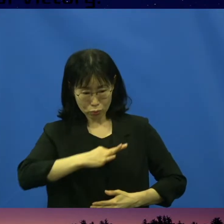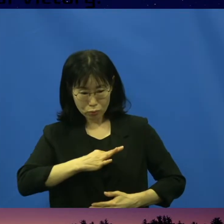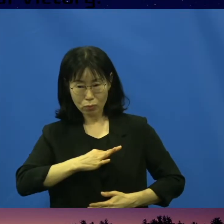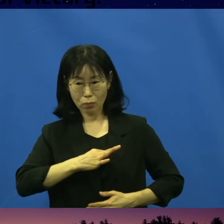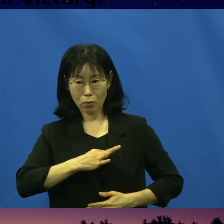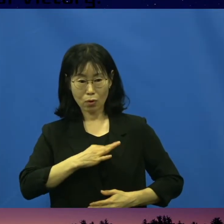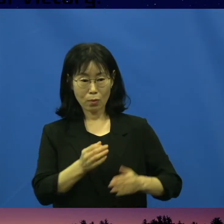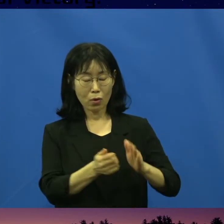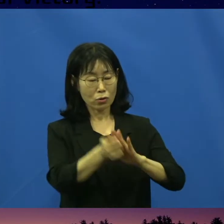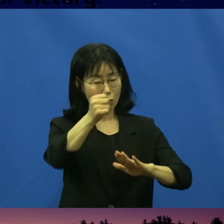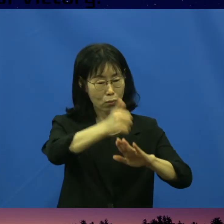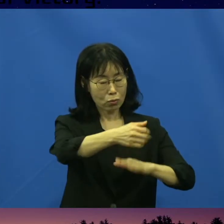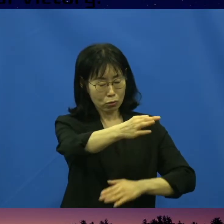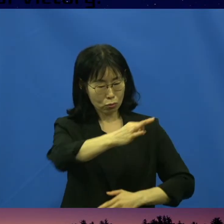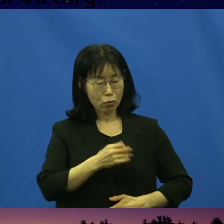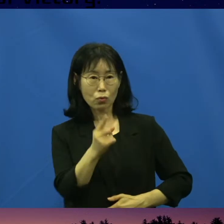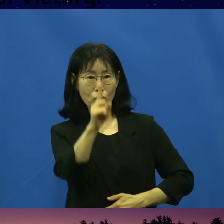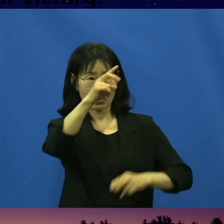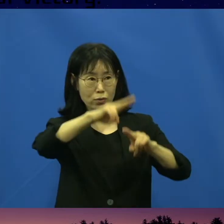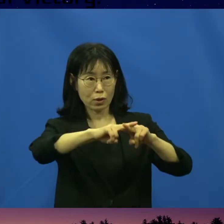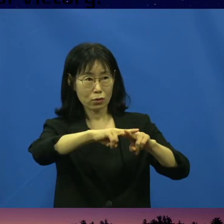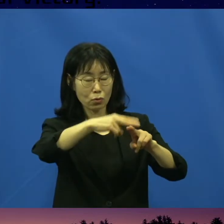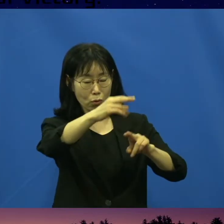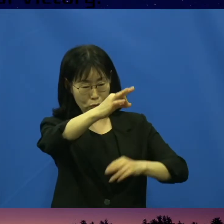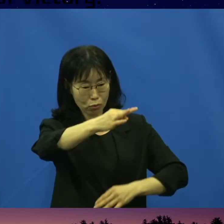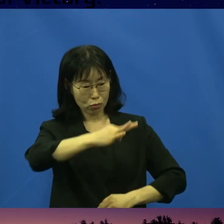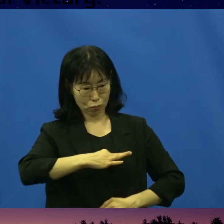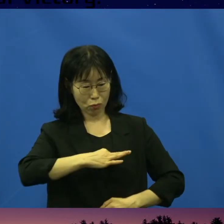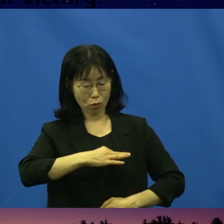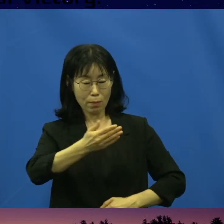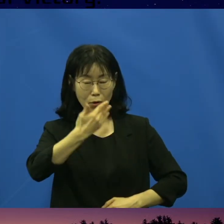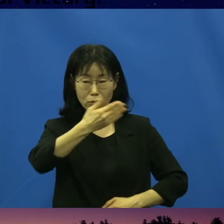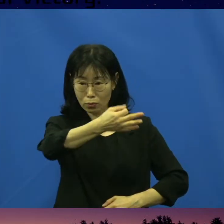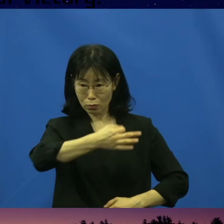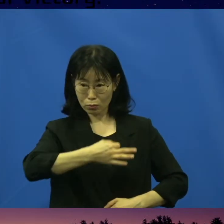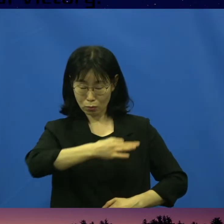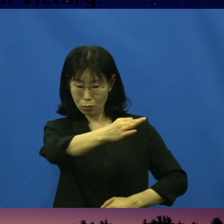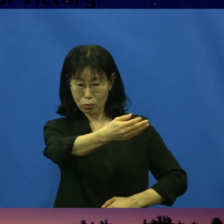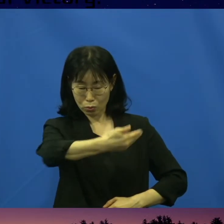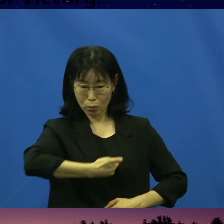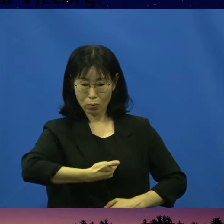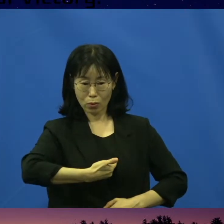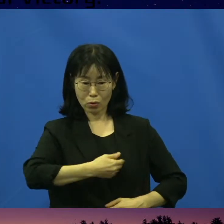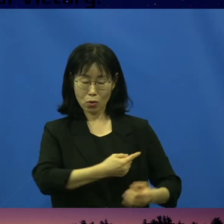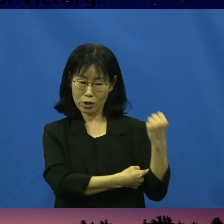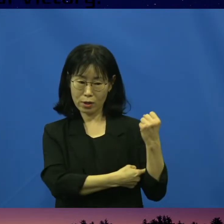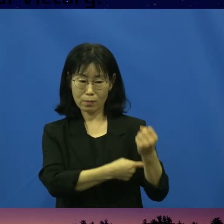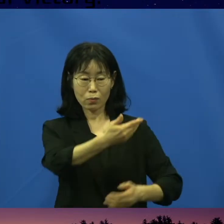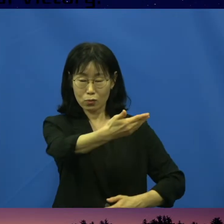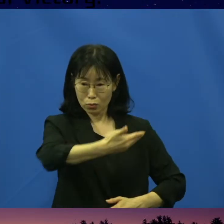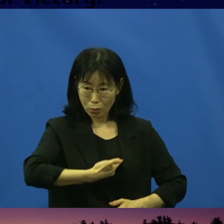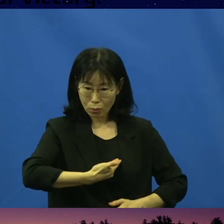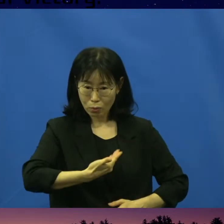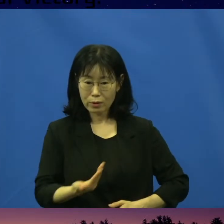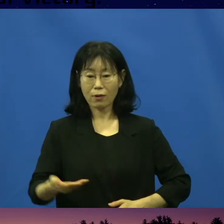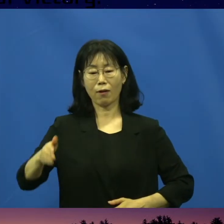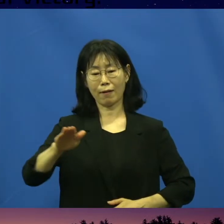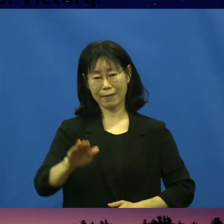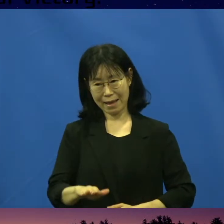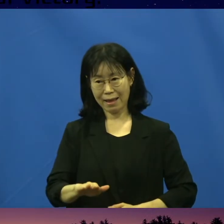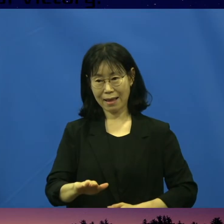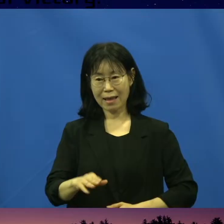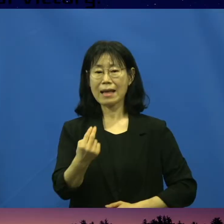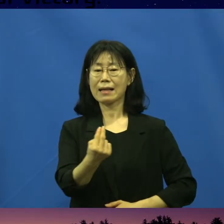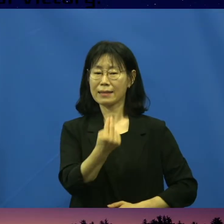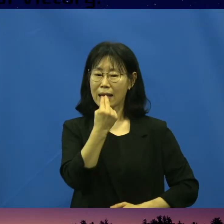속지 마세요. 먹을 건 줄 수 있어요. 돈도 줄 수도 있어요. 권력도 얻을 수 있어요. 그러나 생명은 세상에